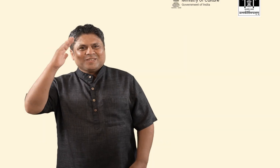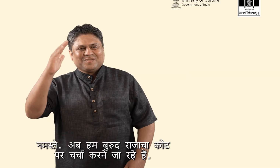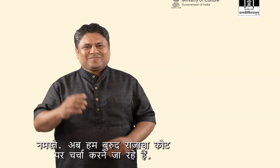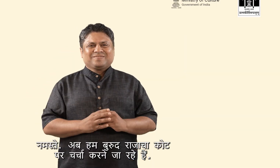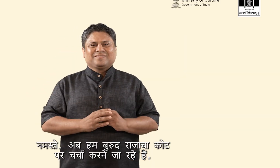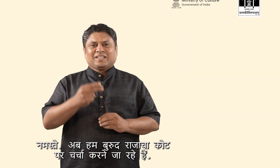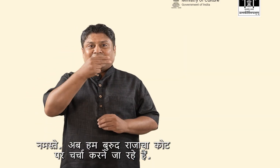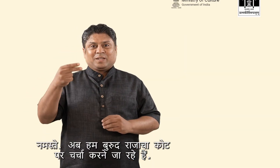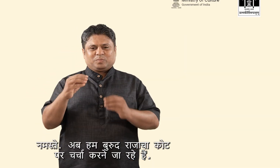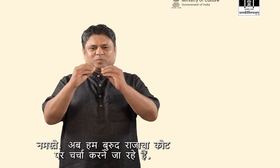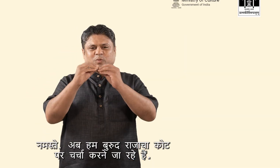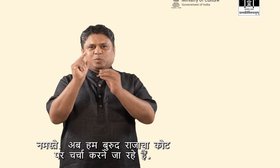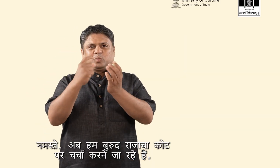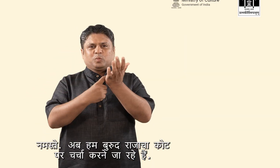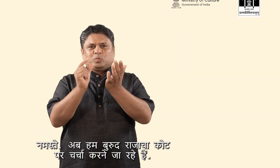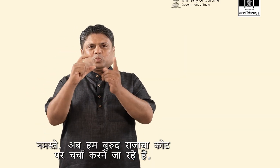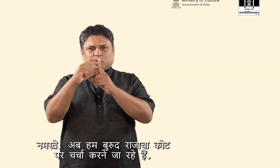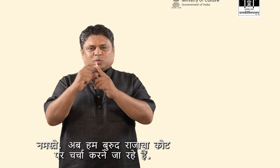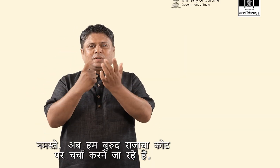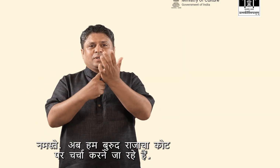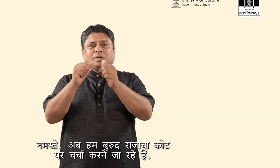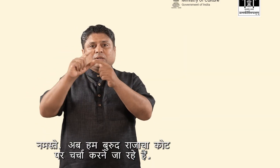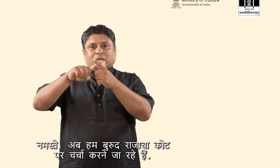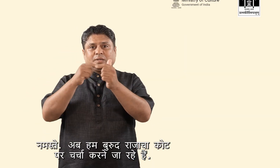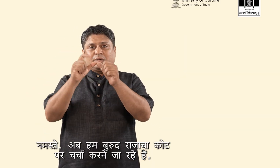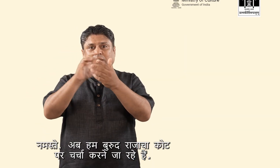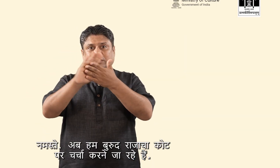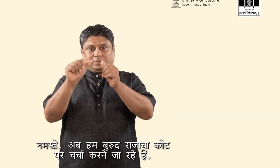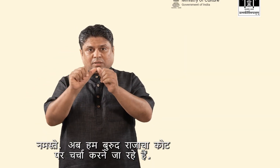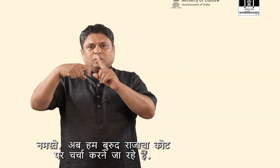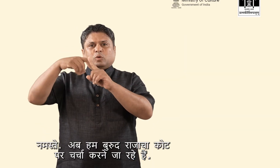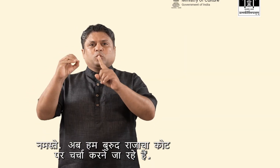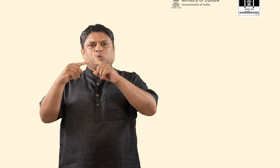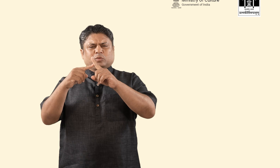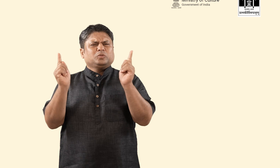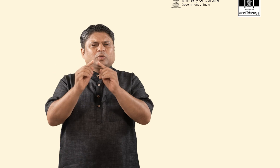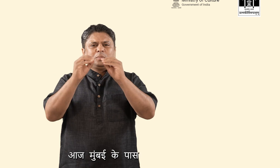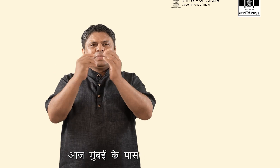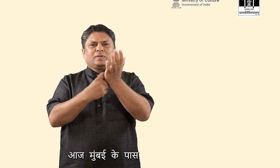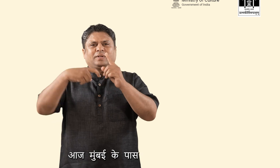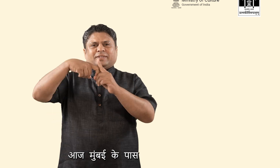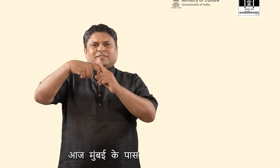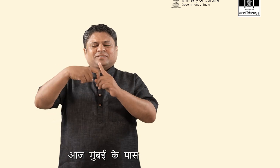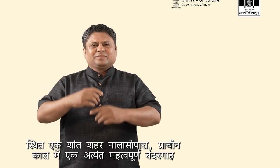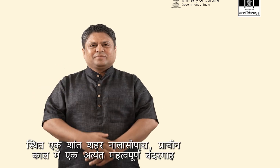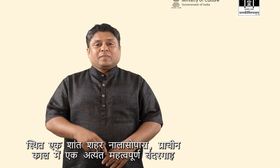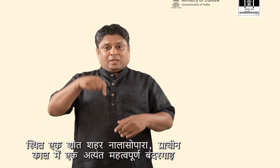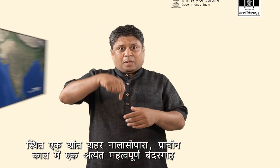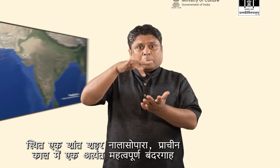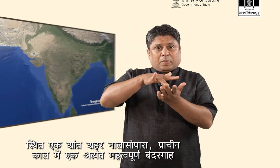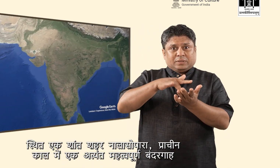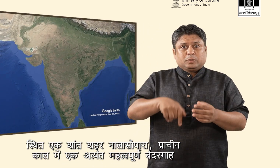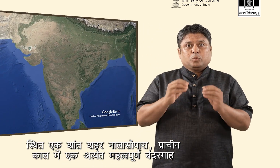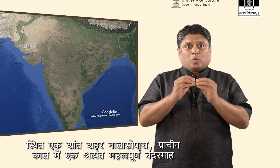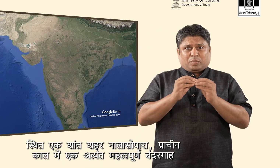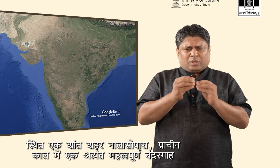नमस्ते। अब हम बुरुड राजाचा कोट पर चर्चा करने जा रहे हैं। आज मुंबई के पास स्थित